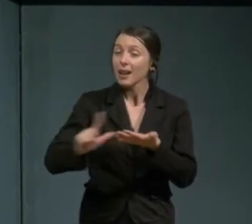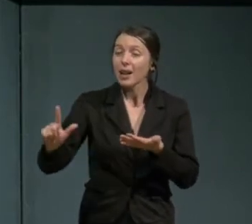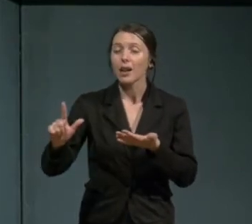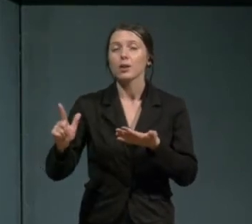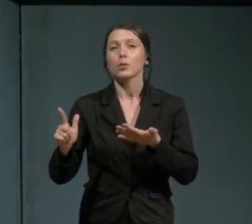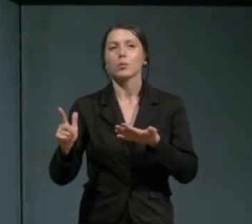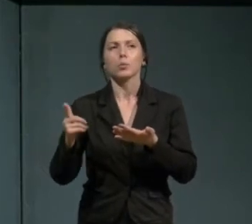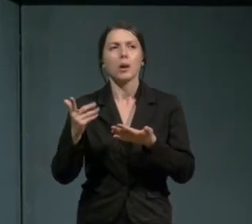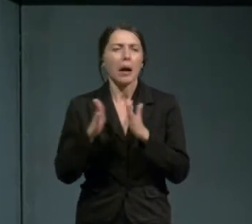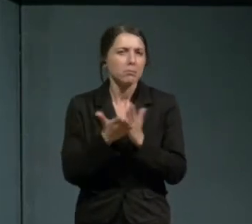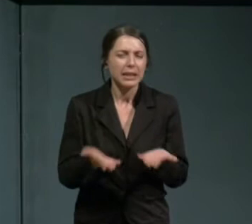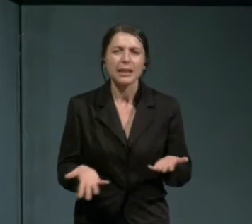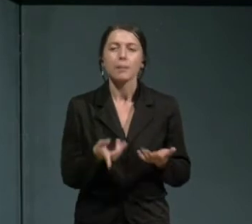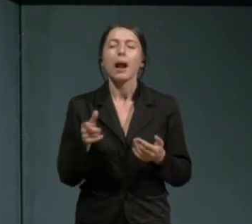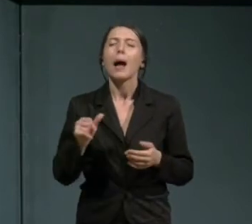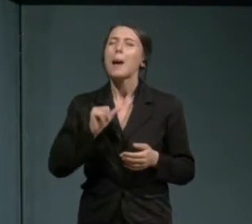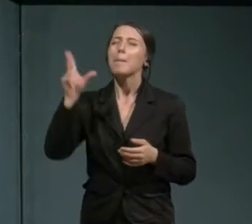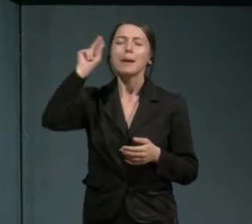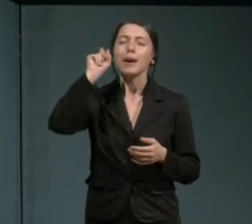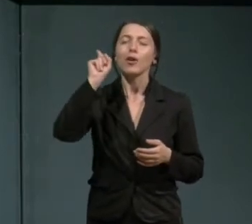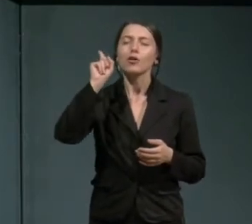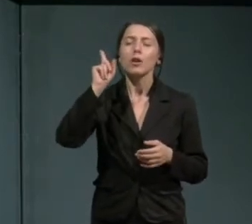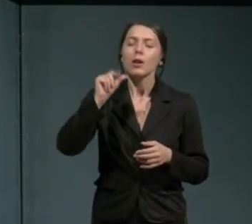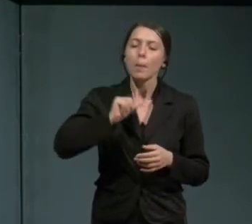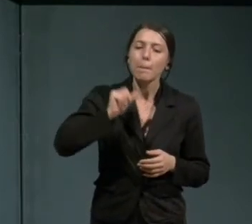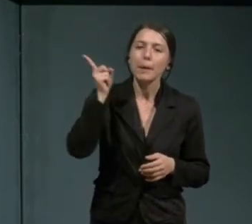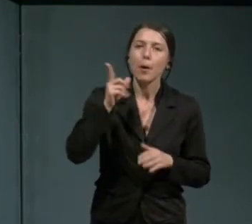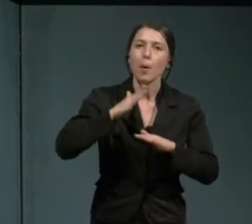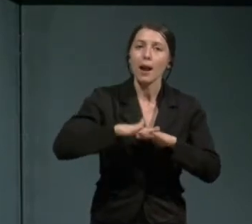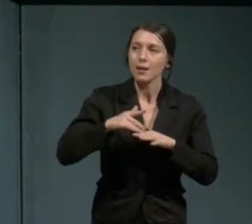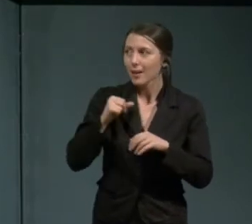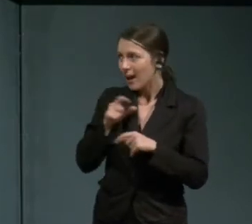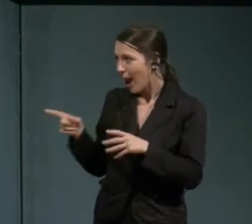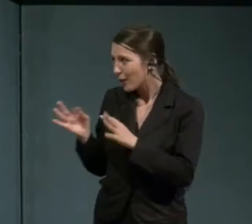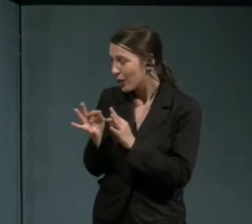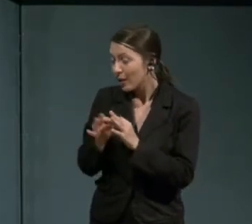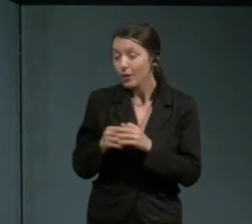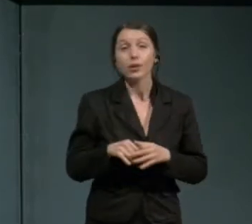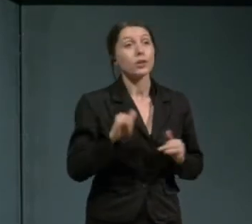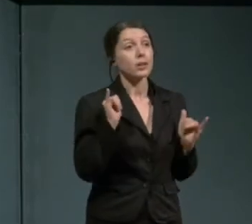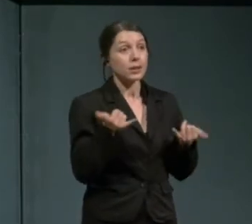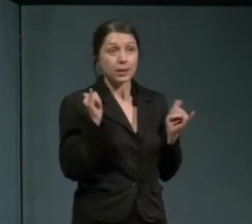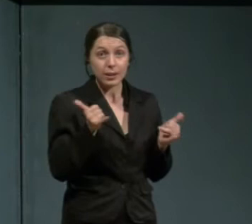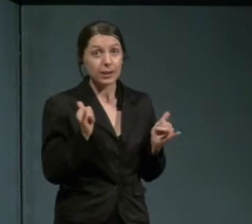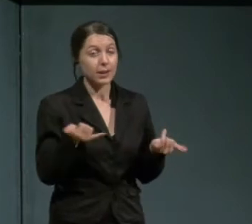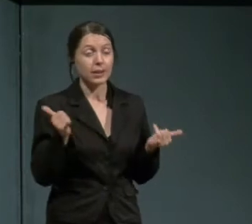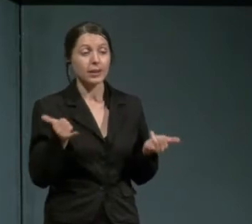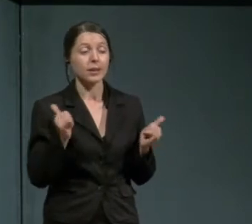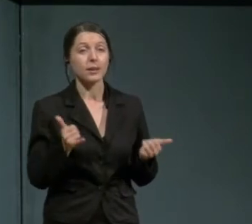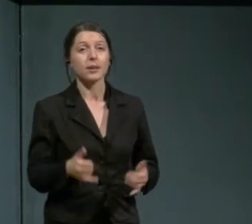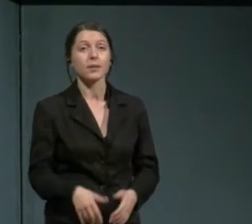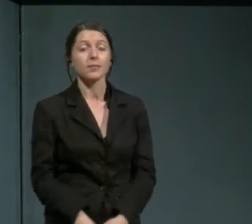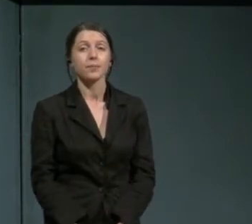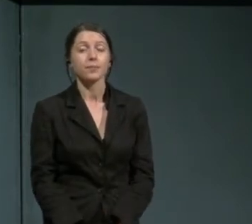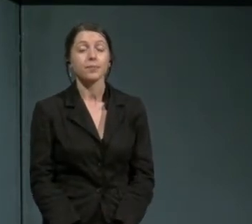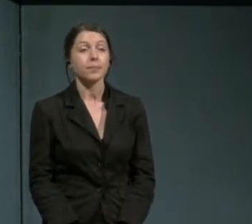prima di essere conoscenza è un'esperienza credo tu sia d'accordo su questo punto non appaia o non aveva